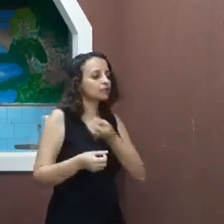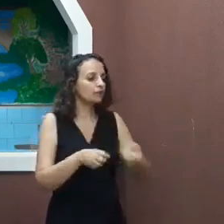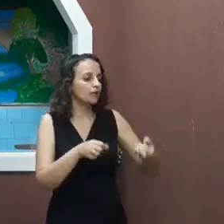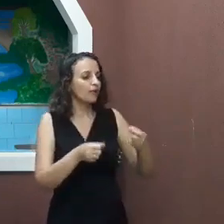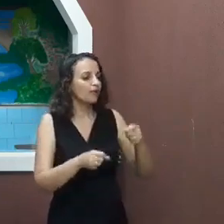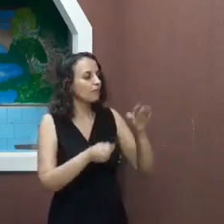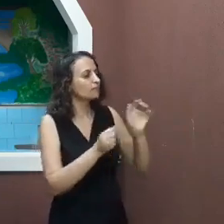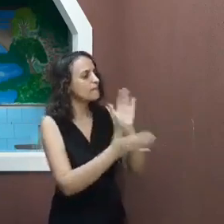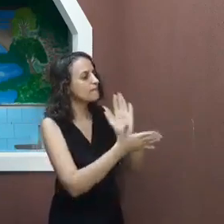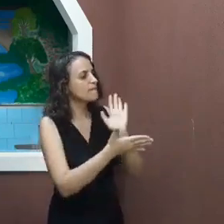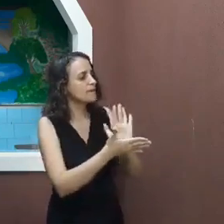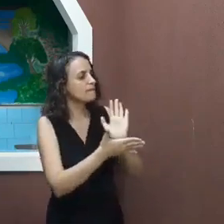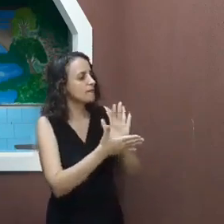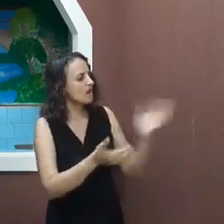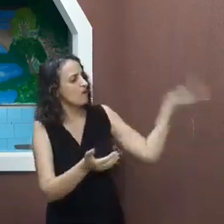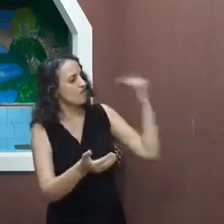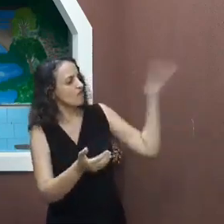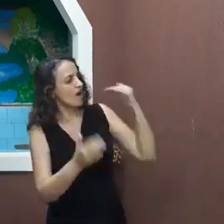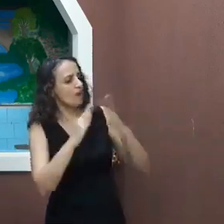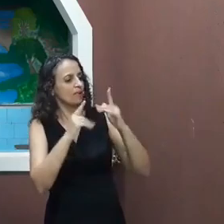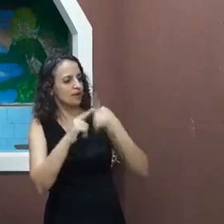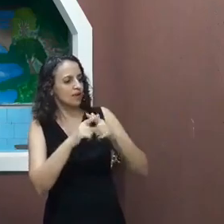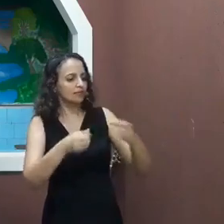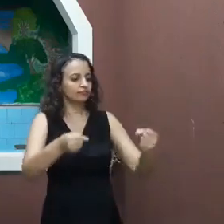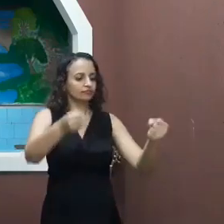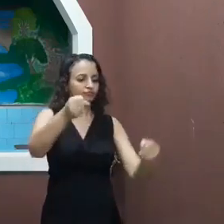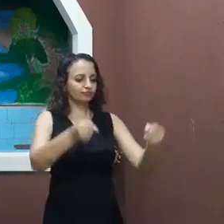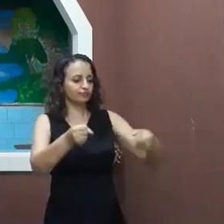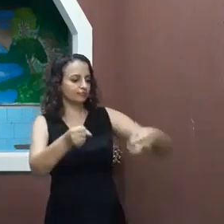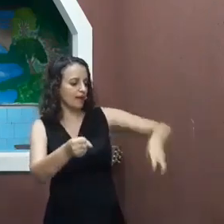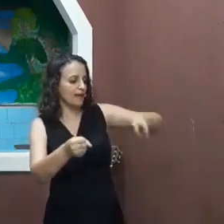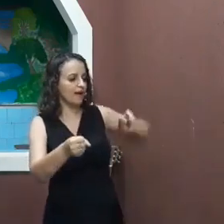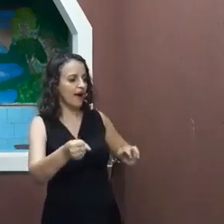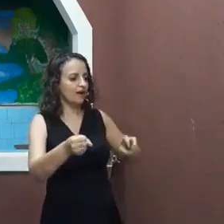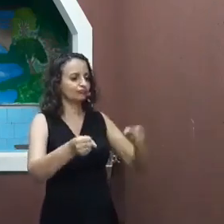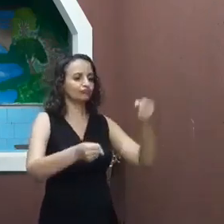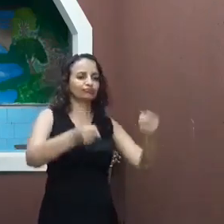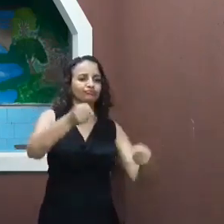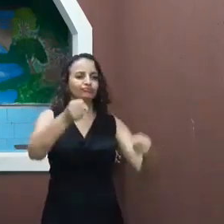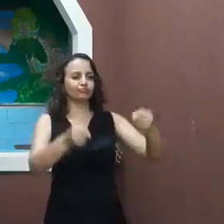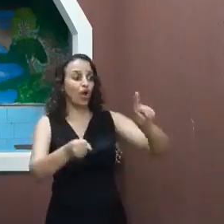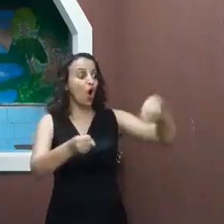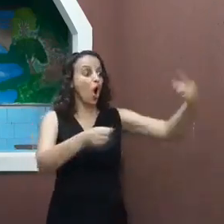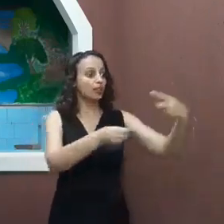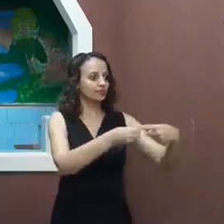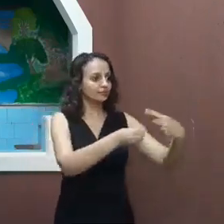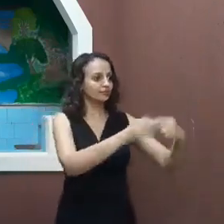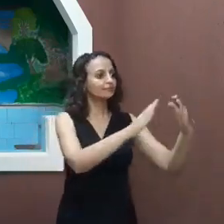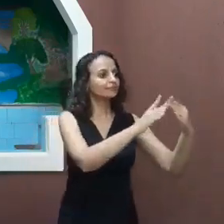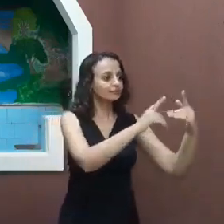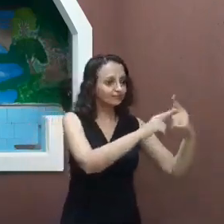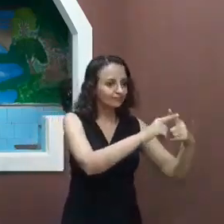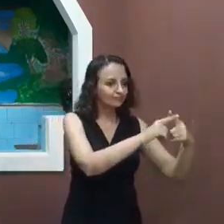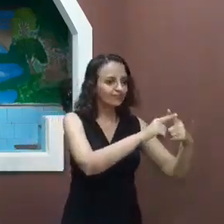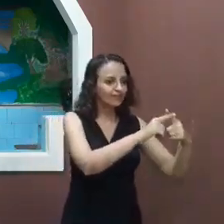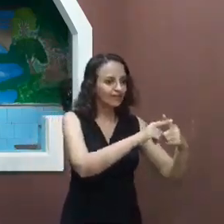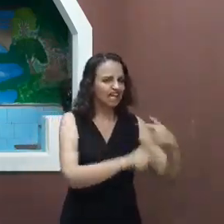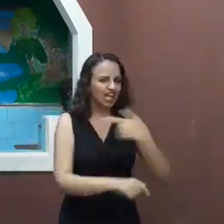combustível, gastavam o seu tempo para colocar ali uma pessoa, um jovem chato, um jovem que não tinha